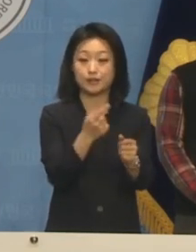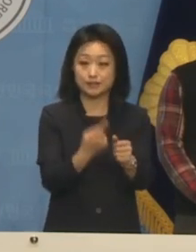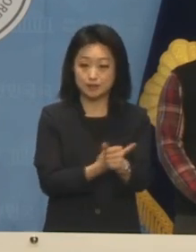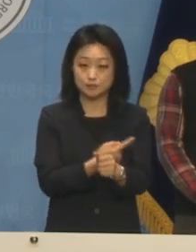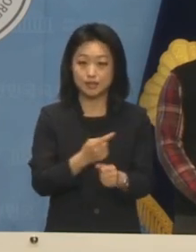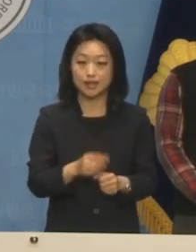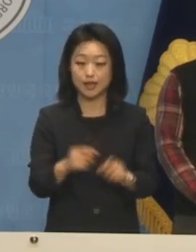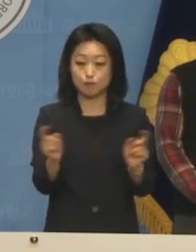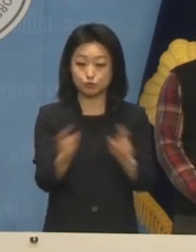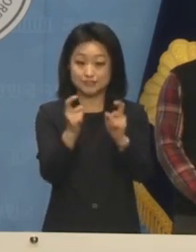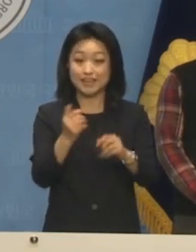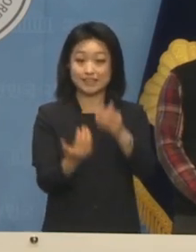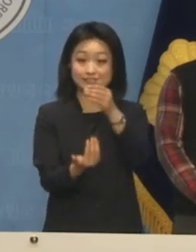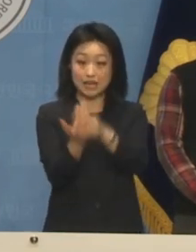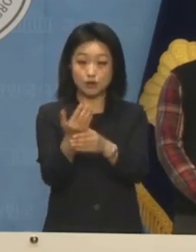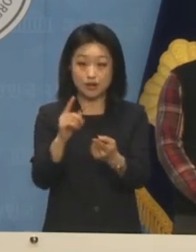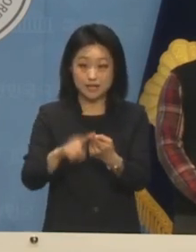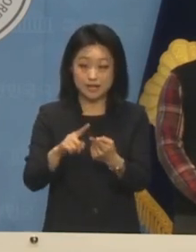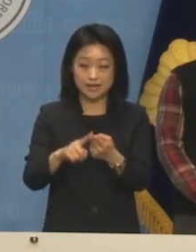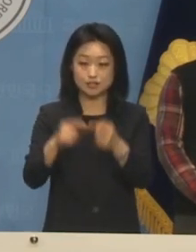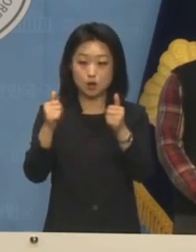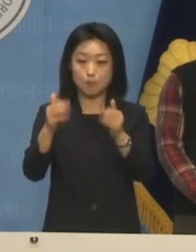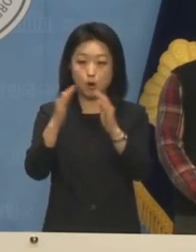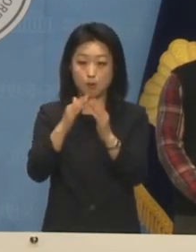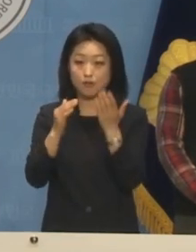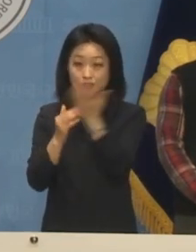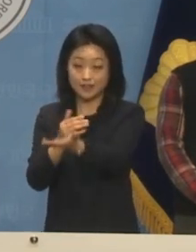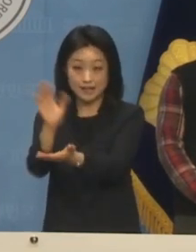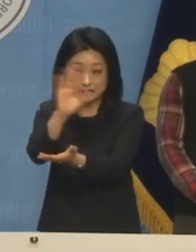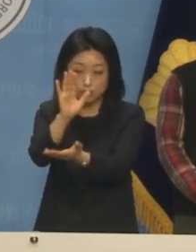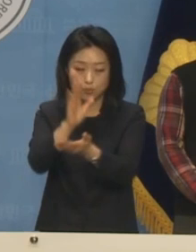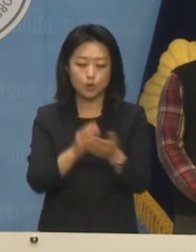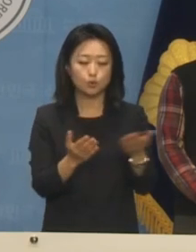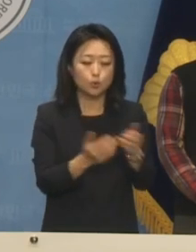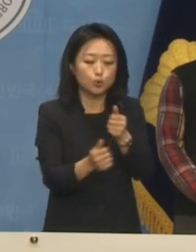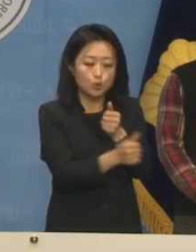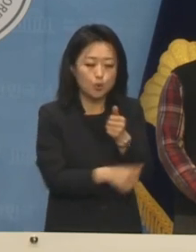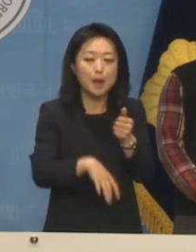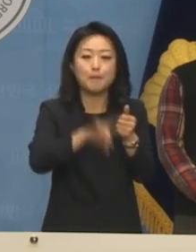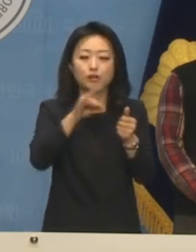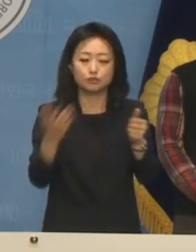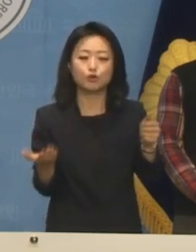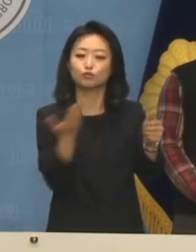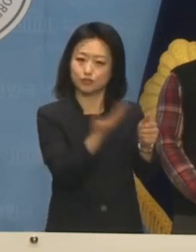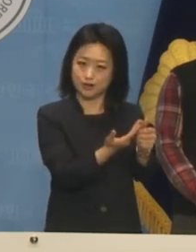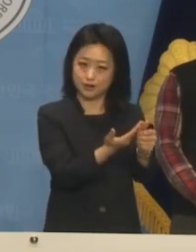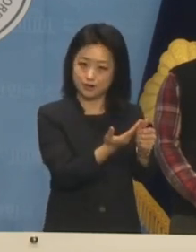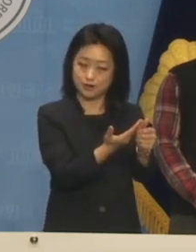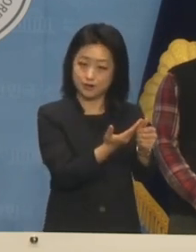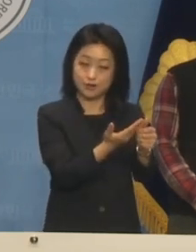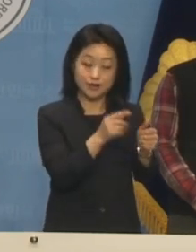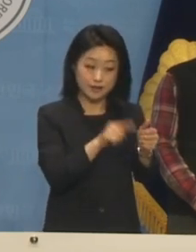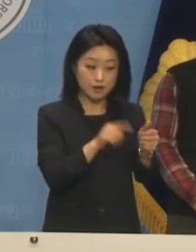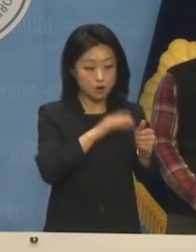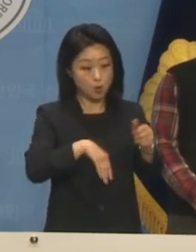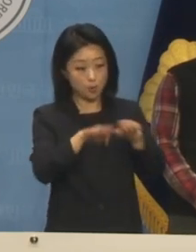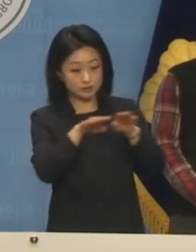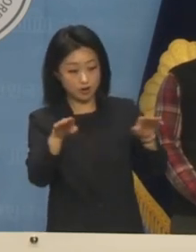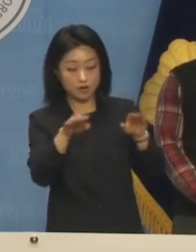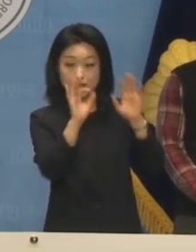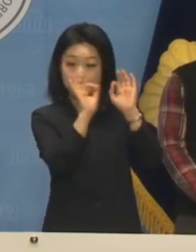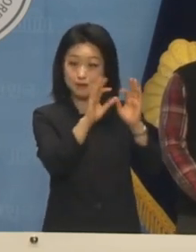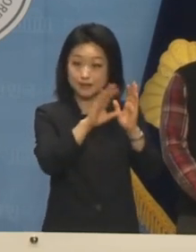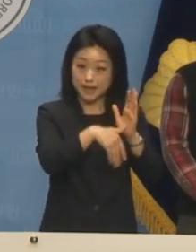노동 분쟁 사건들이 곧바로 법원으로 가지 않고 노동위원회를 먼저 거치고 있습니다. 그런데 공정성에